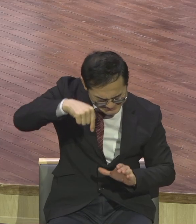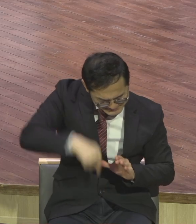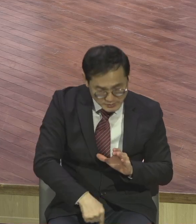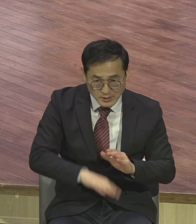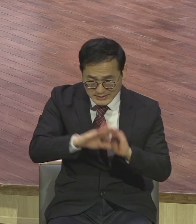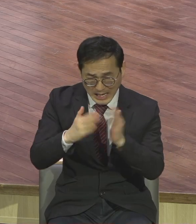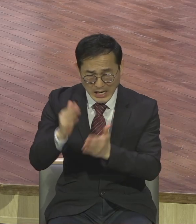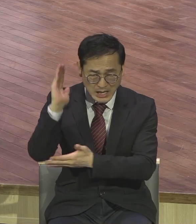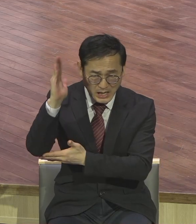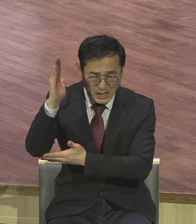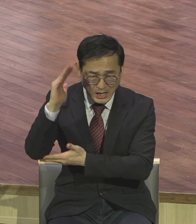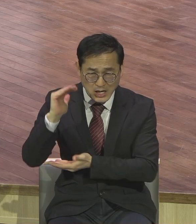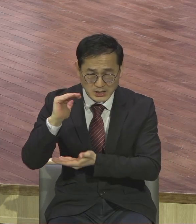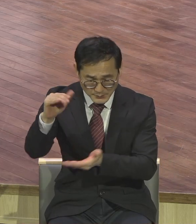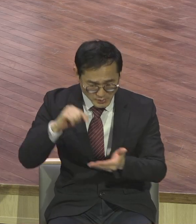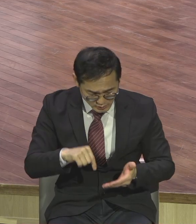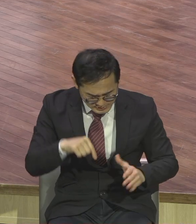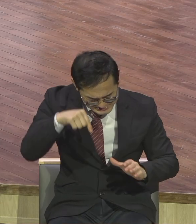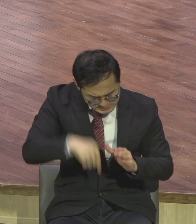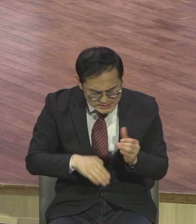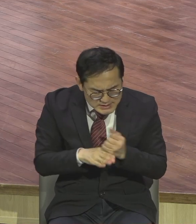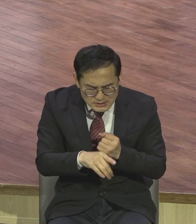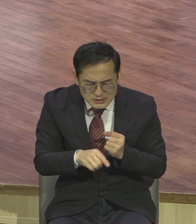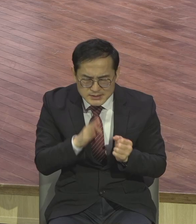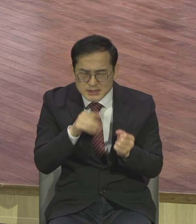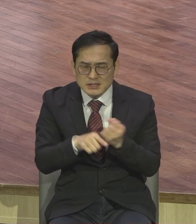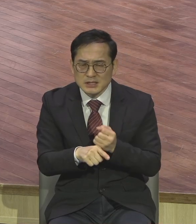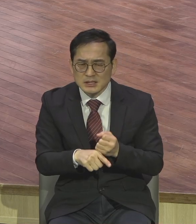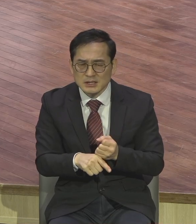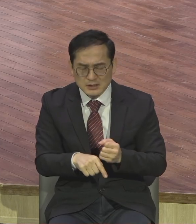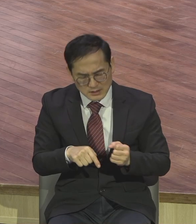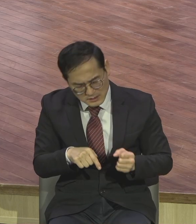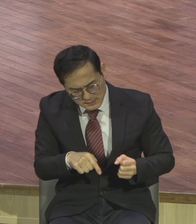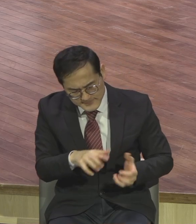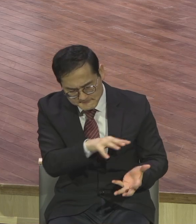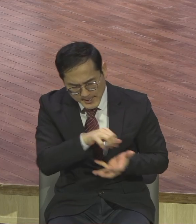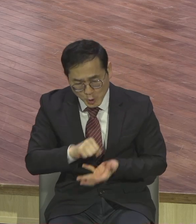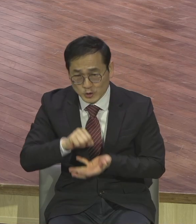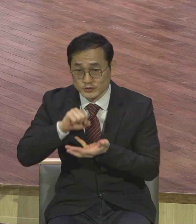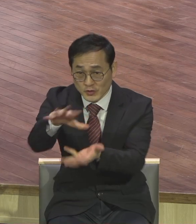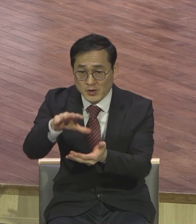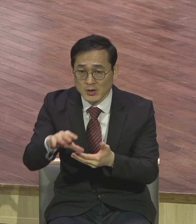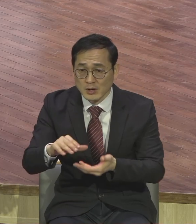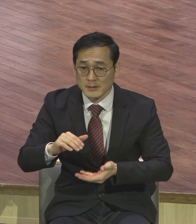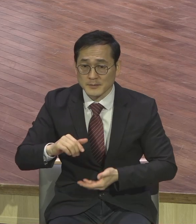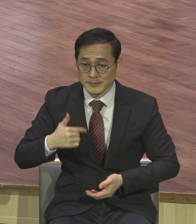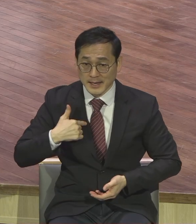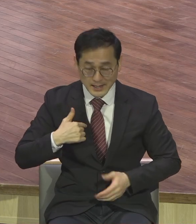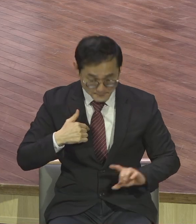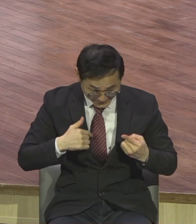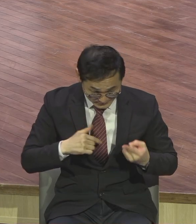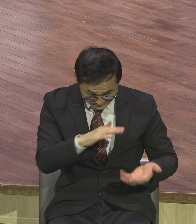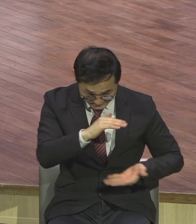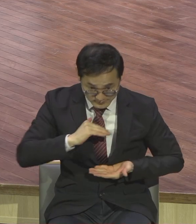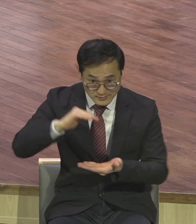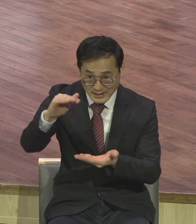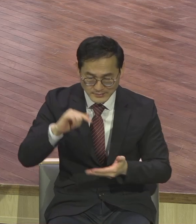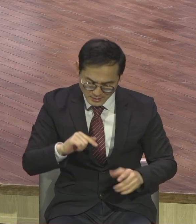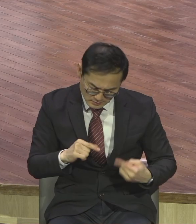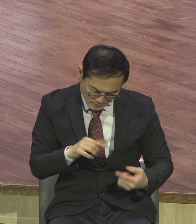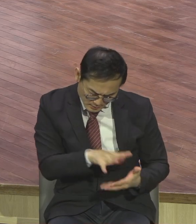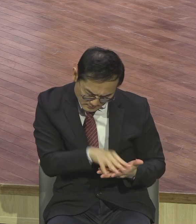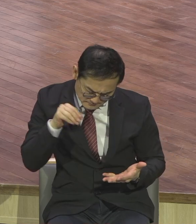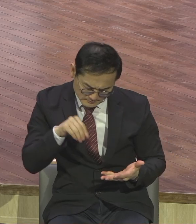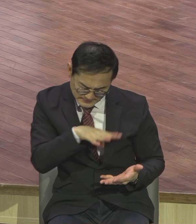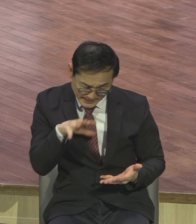진리를 80% 한다고 치더라도 받아들인 50%, 20%, 30%, 10% 뻥이야.